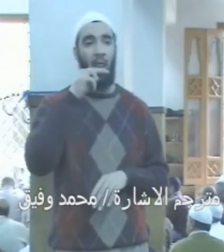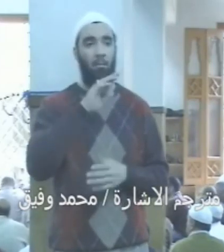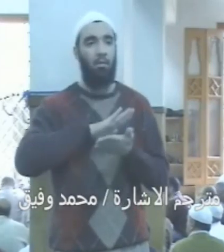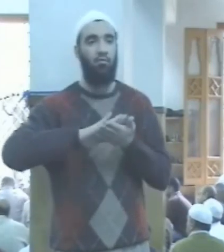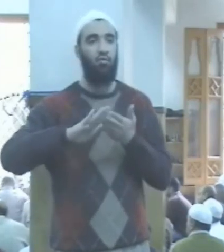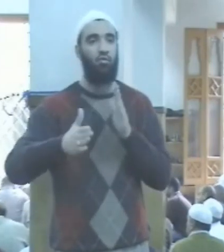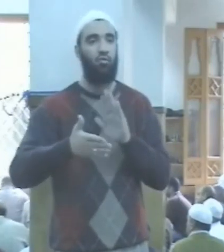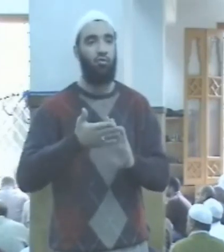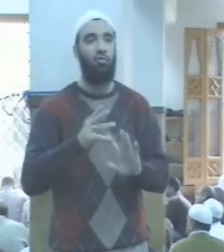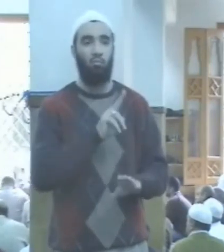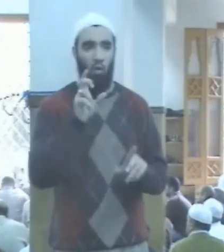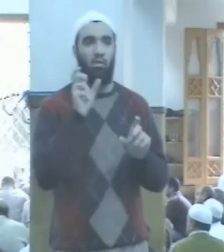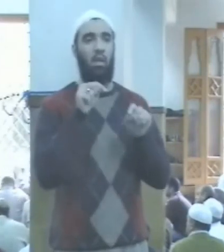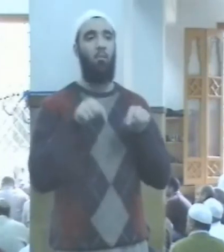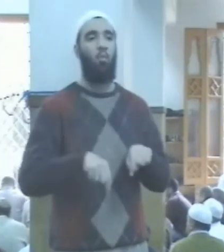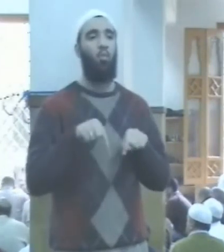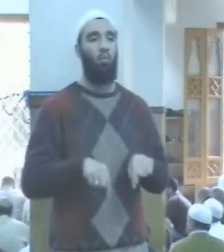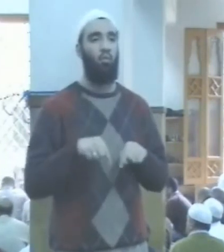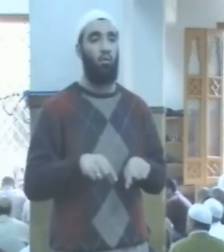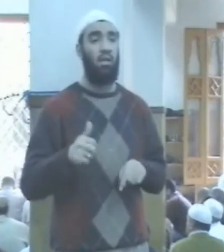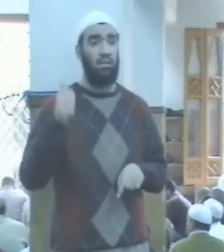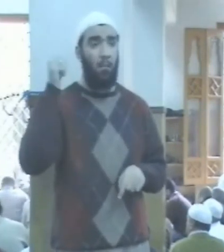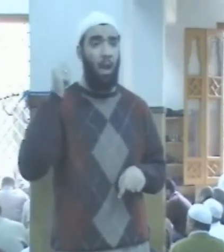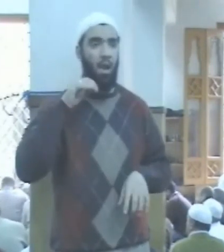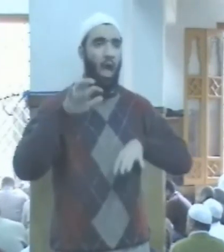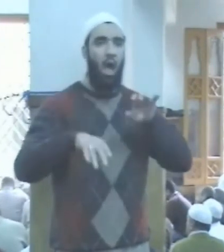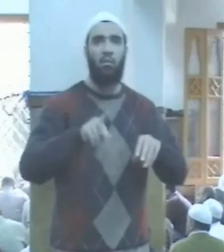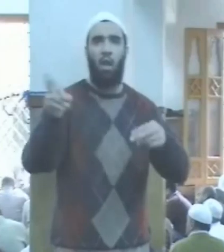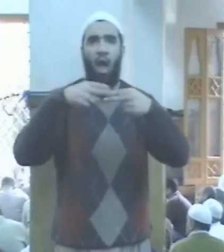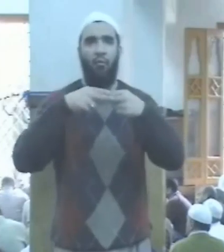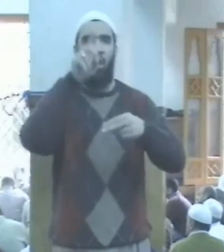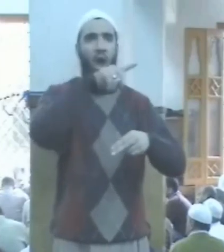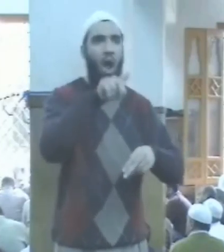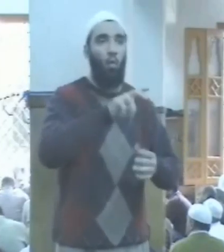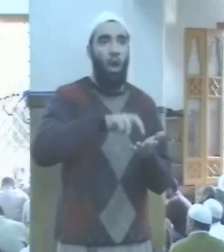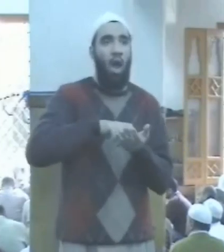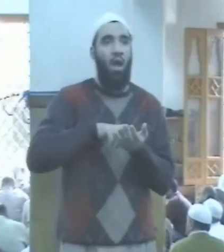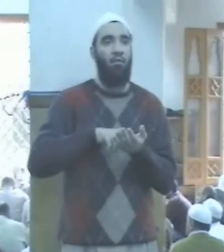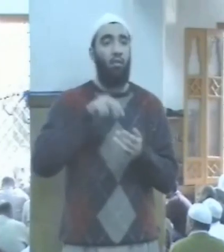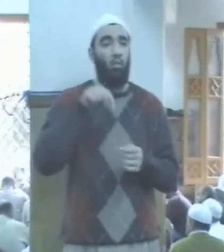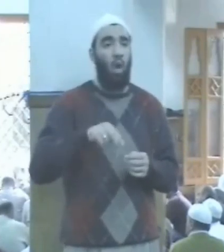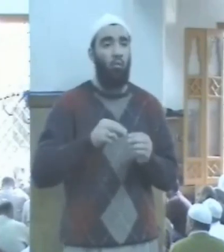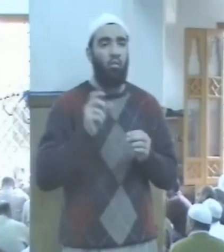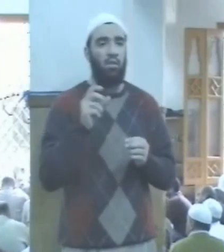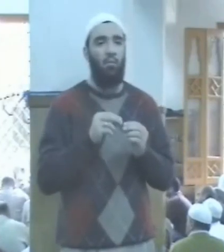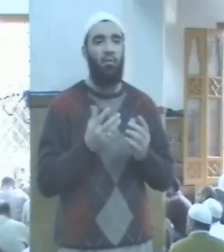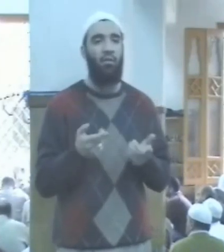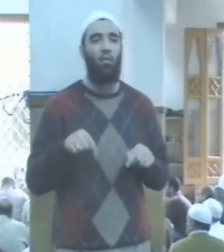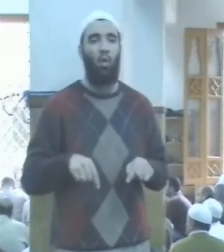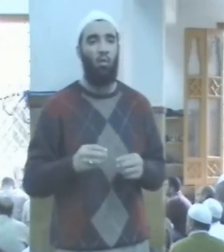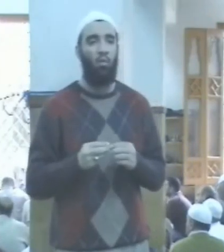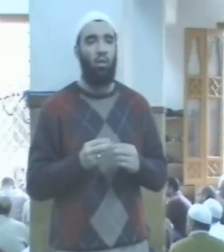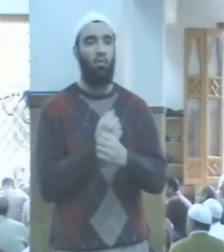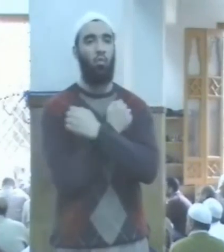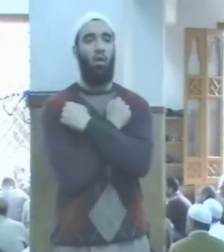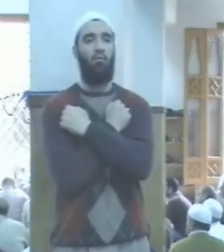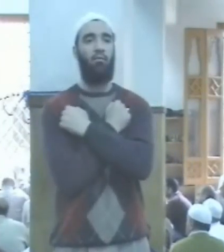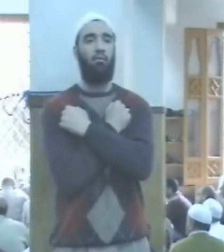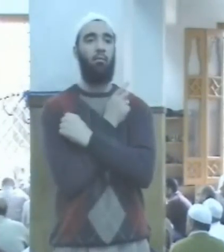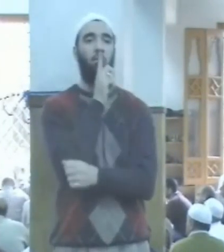فالنتيجة أن هذا كله جائز، وأن ما يقرأونه في كتاب الله وفي سنة رسوله قد أُحيل